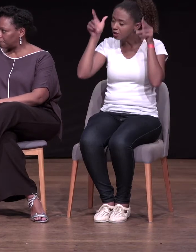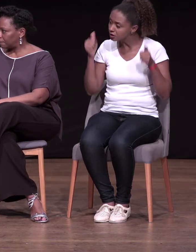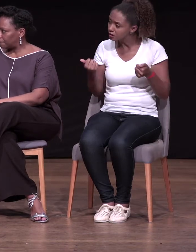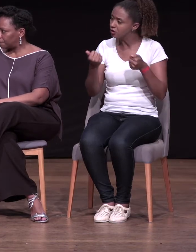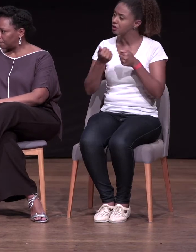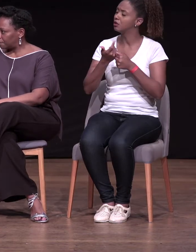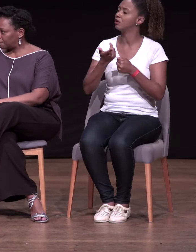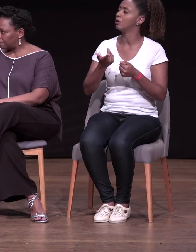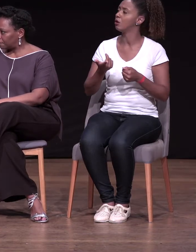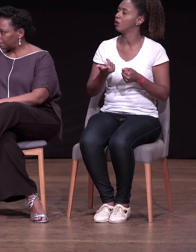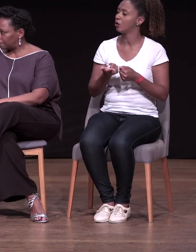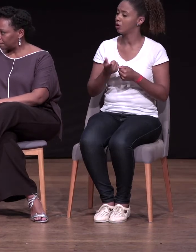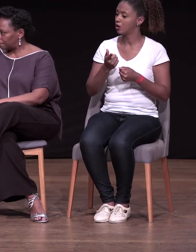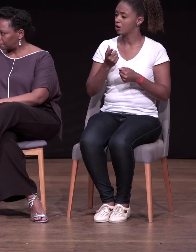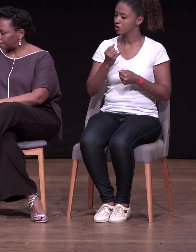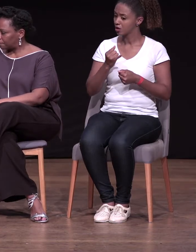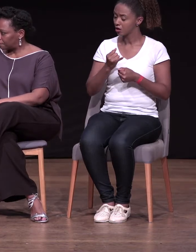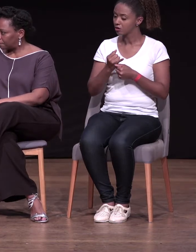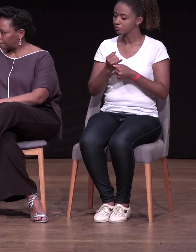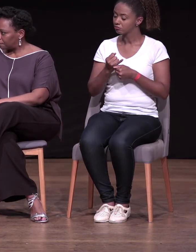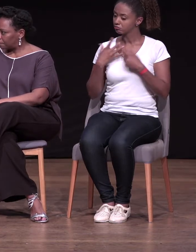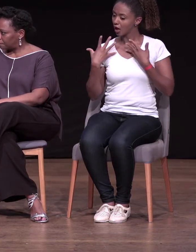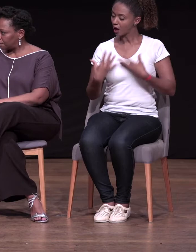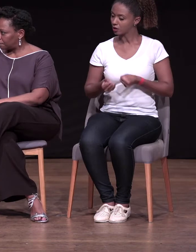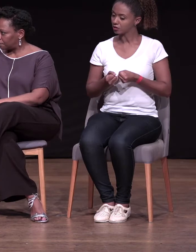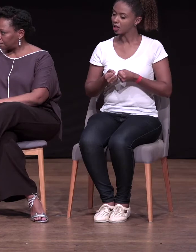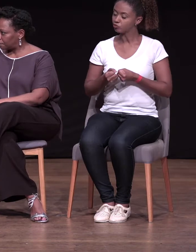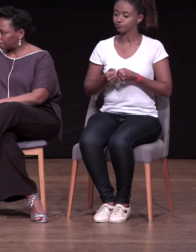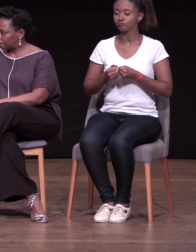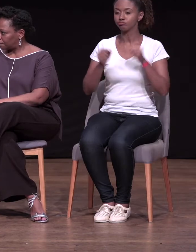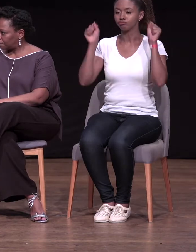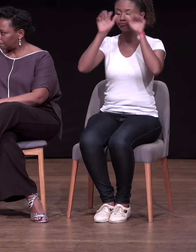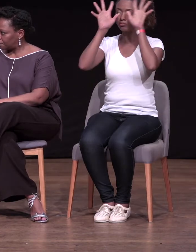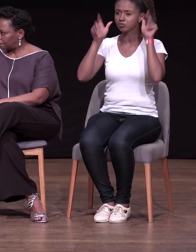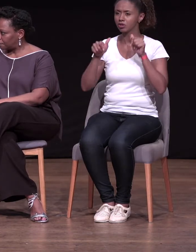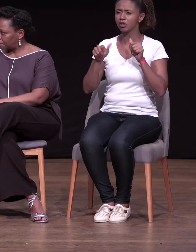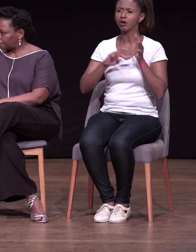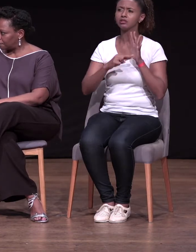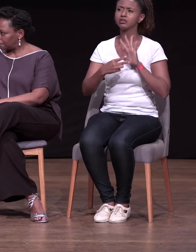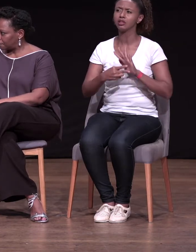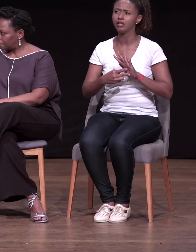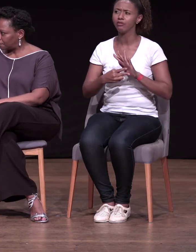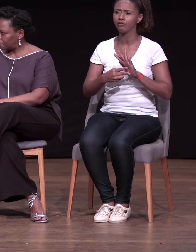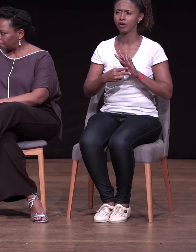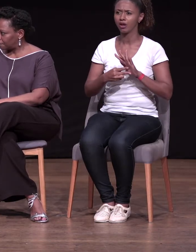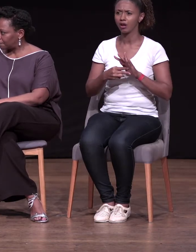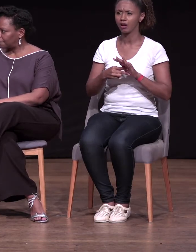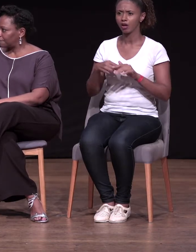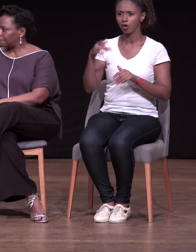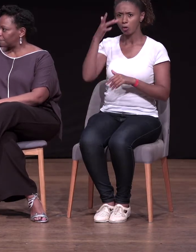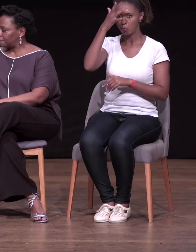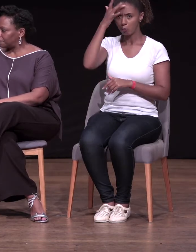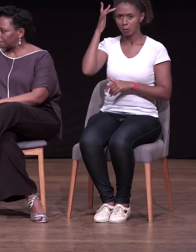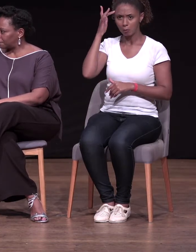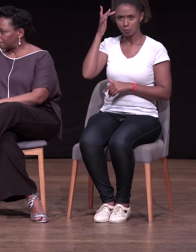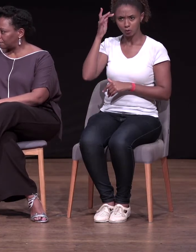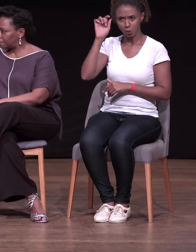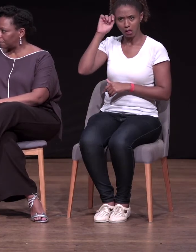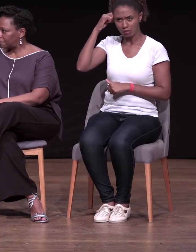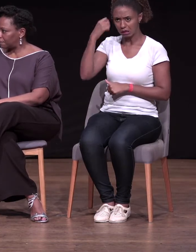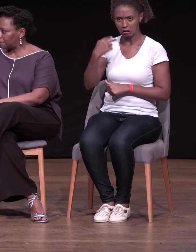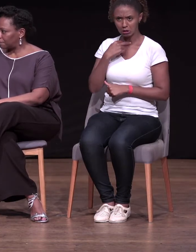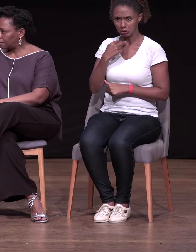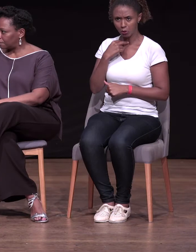atendendo, quando ele se propõe a abstração, ele escuta que o negro não pode, uma arte negra não pode ser abstrata, né? Qual